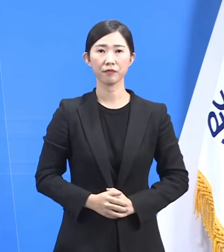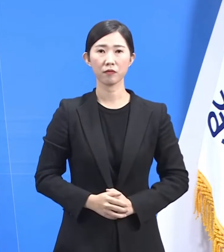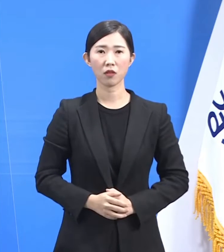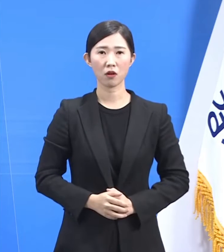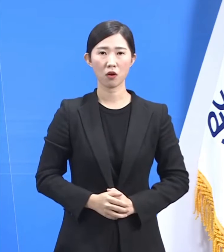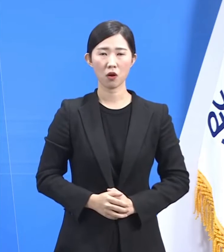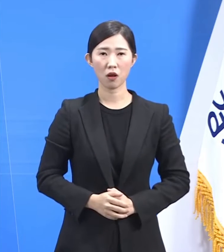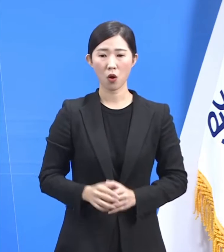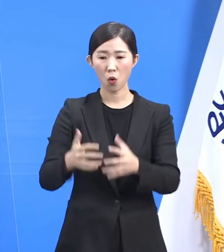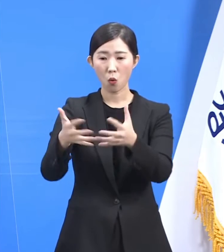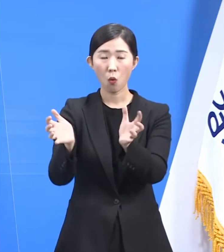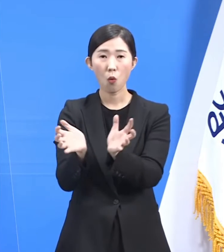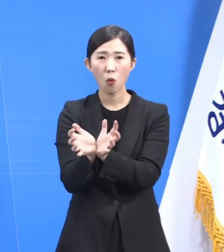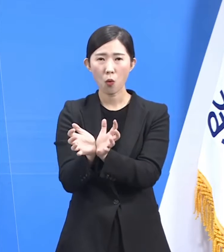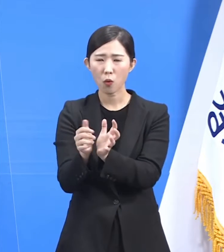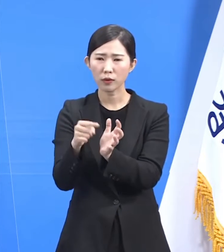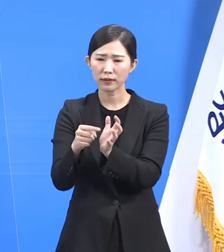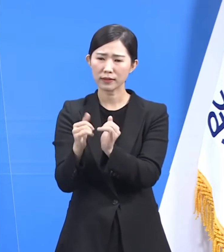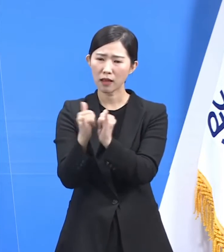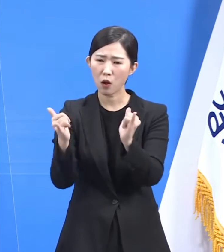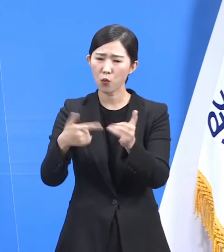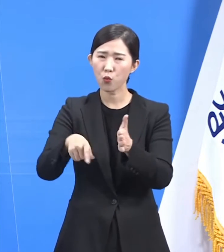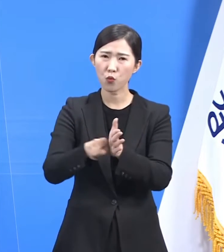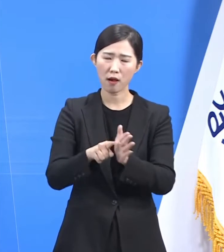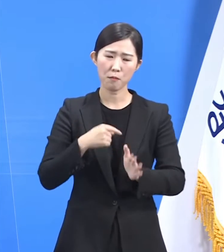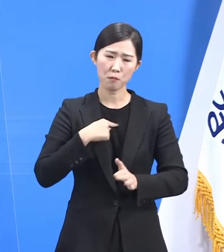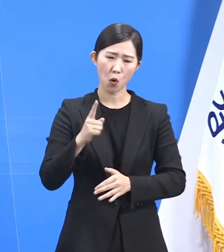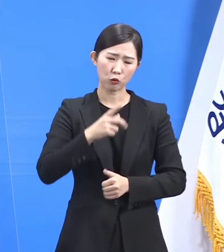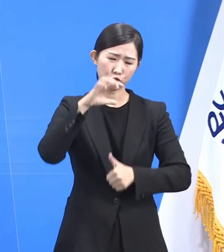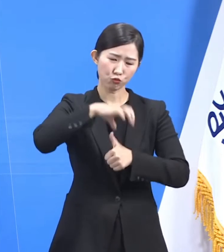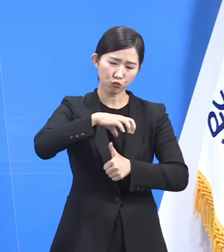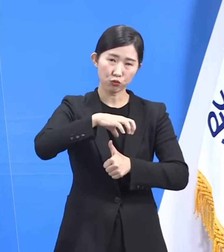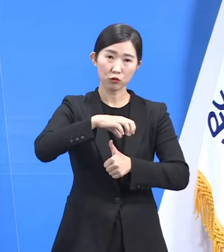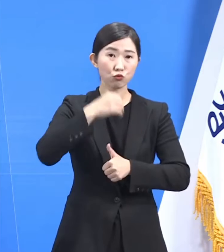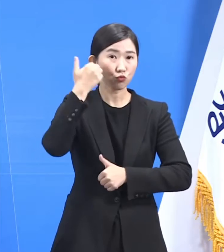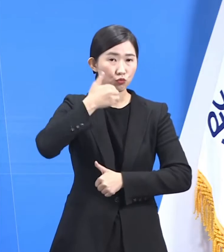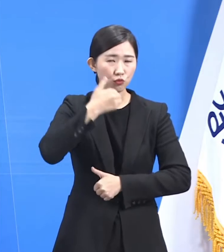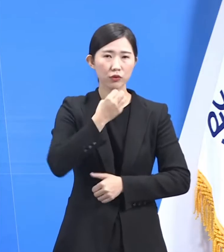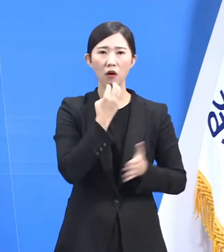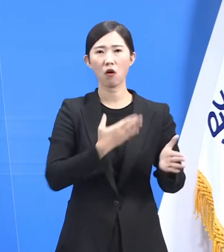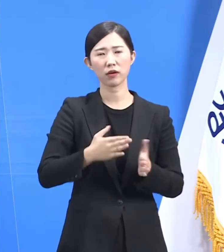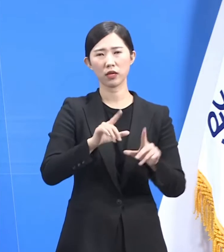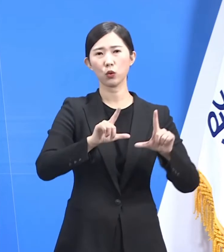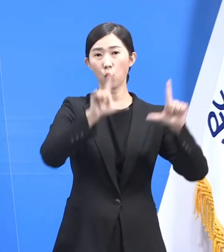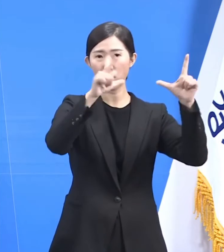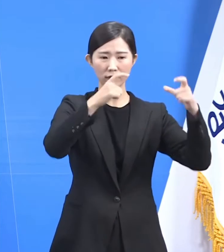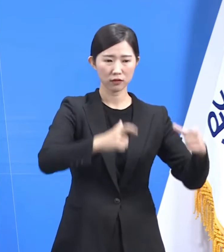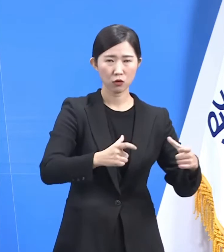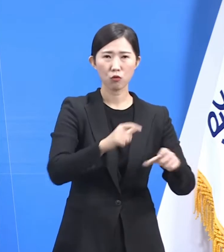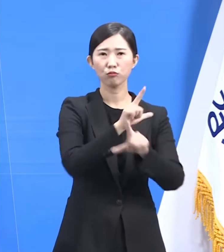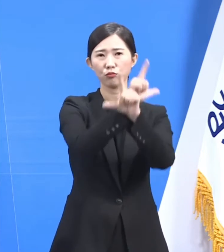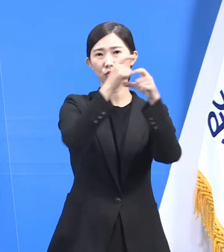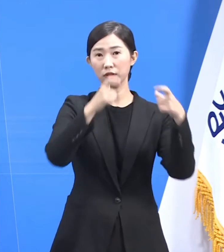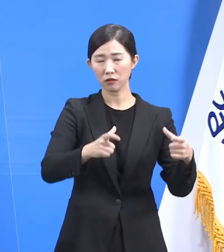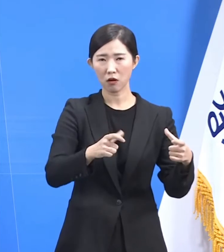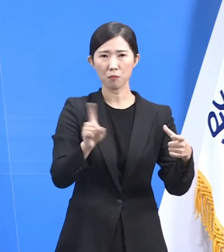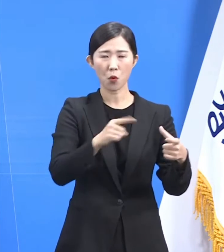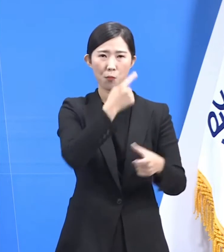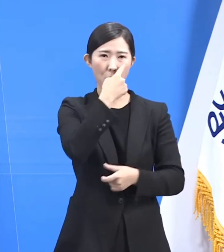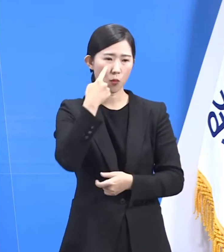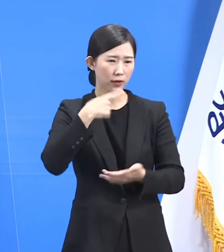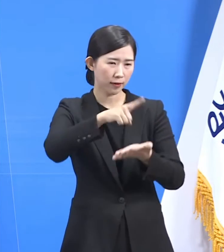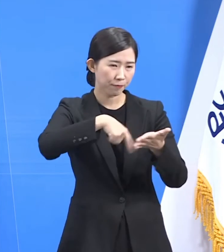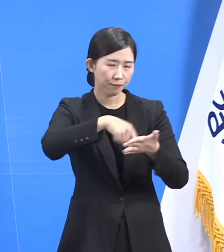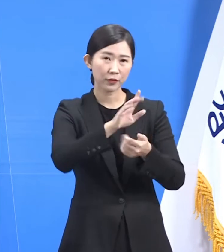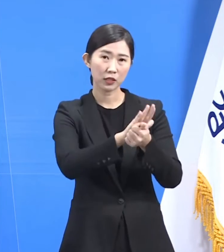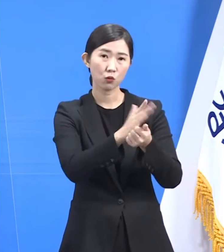위한 중첩 규제로 지금껏 특별한 희생을 치러온 경기 동북부 지역에 합당한 보상을 위해서 투자를